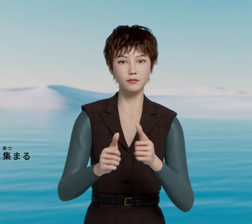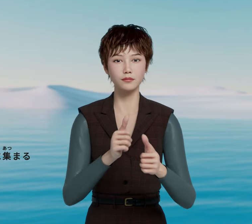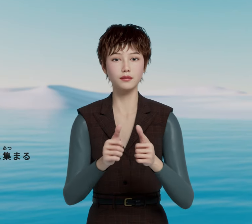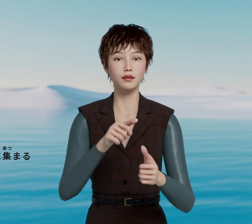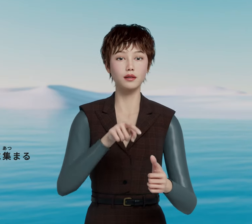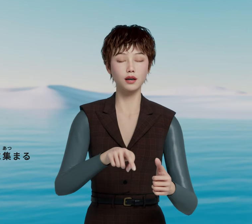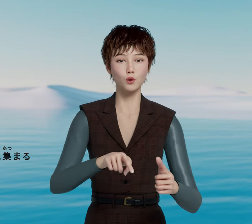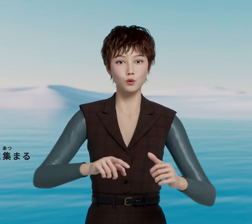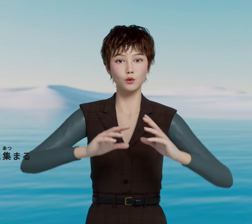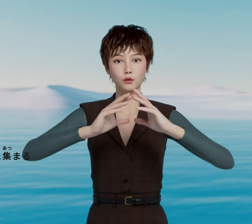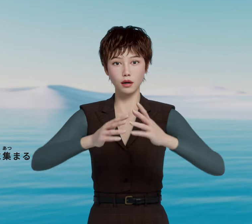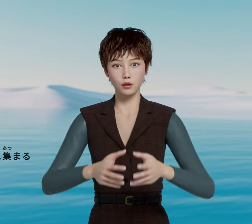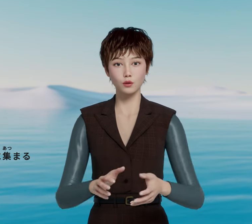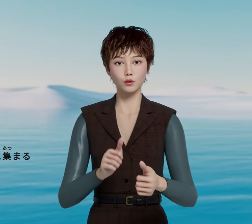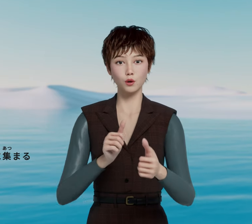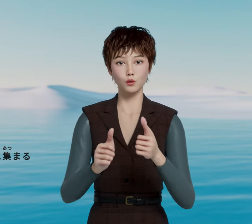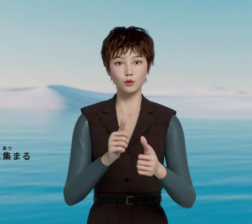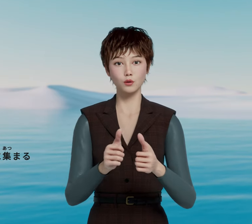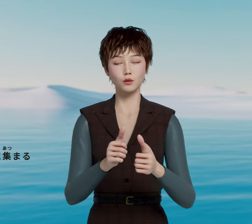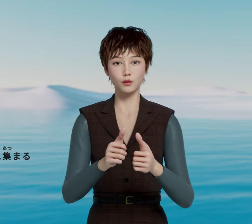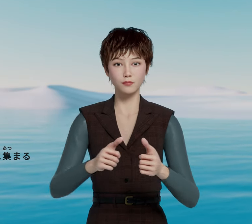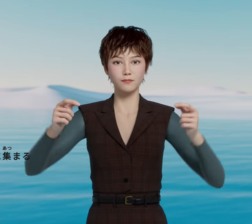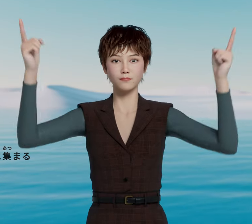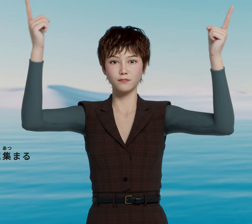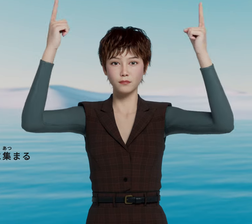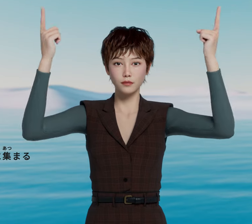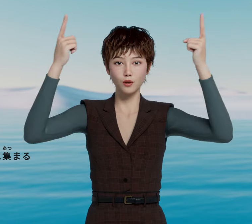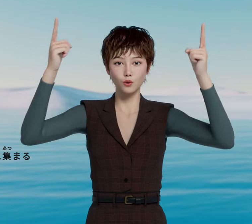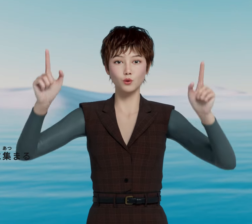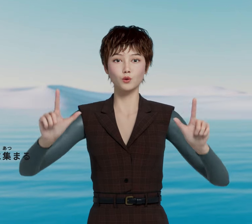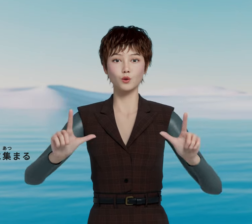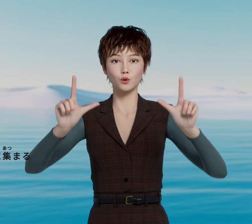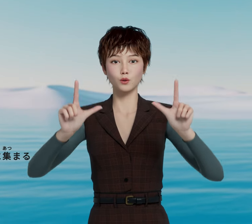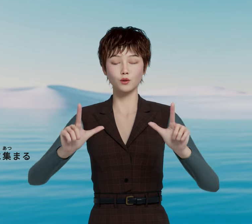国際スポーツの祭典、東京2025デフリンピック。